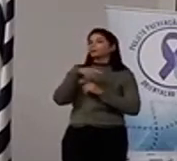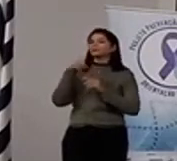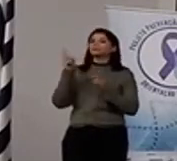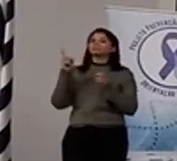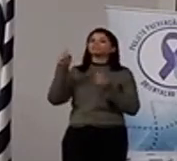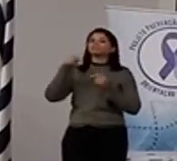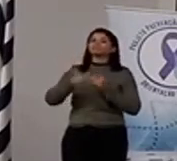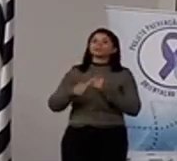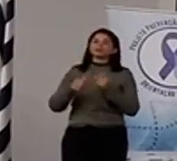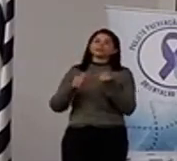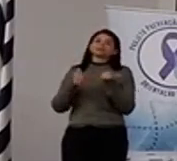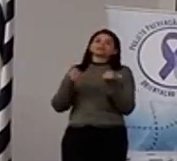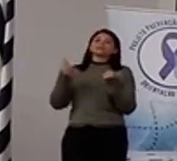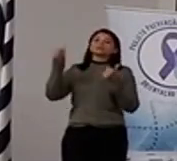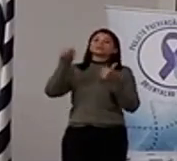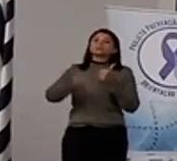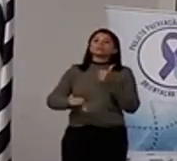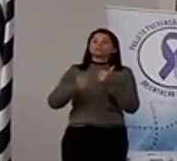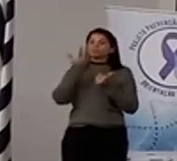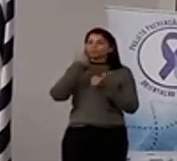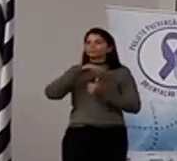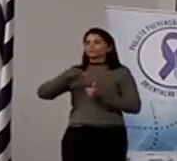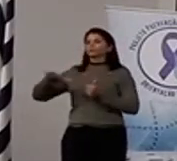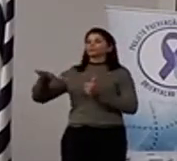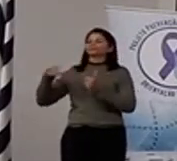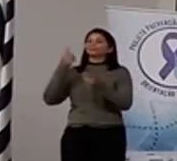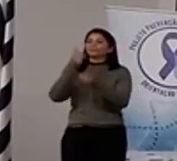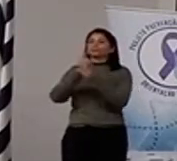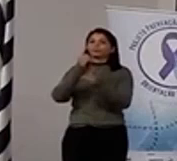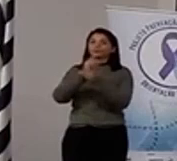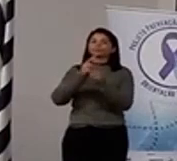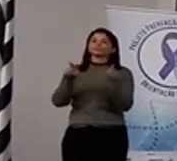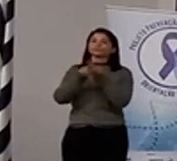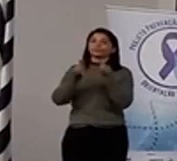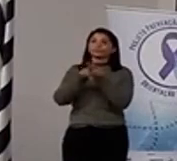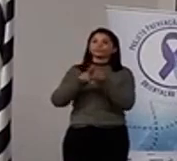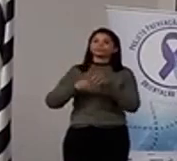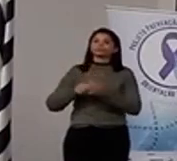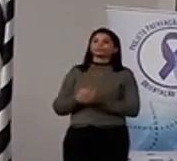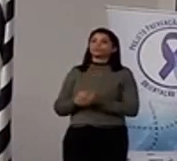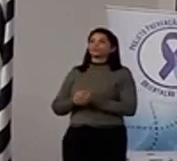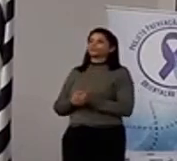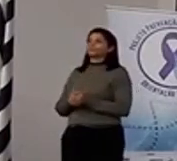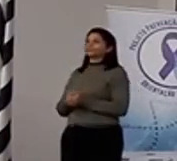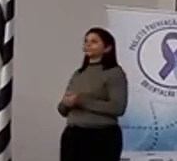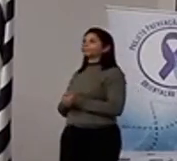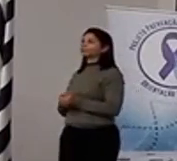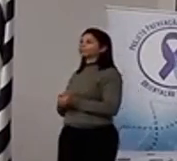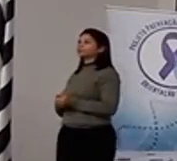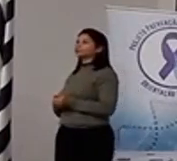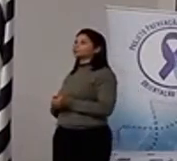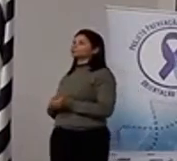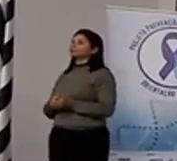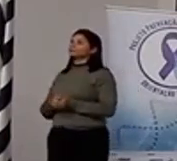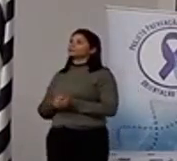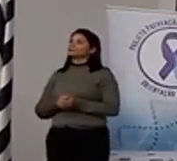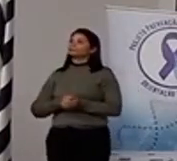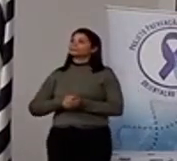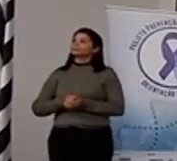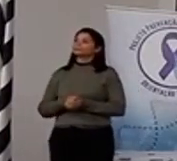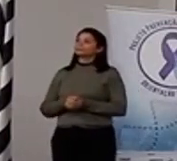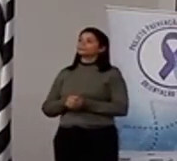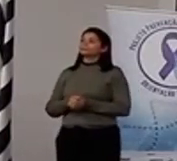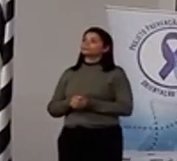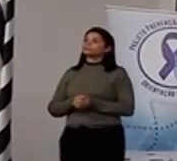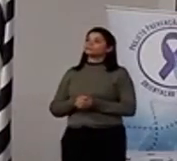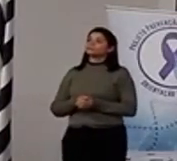ponto importante. Você até descobrir que o pai ou a mãe têm a mesma doença genética também. Tem alguma pergunta no YouTube, Marcelo? No YouTube não?